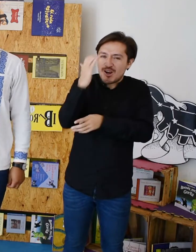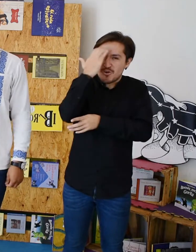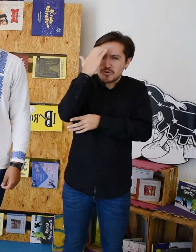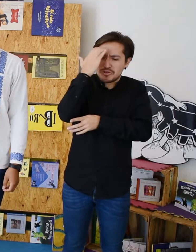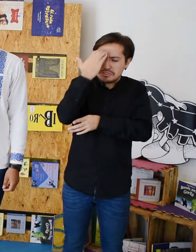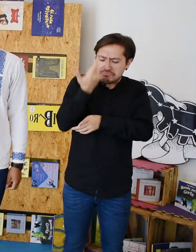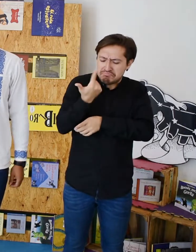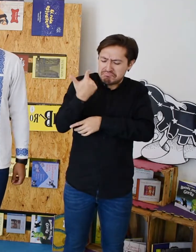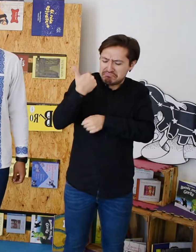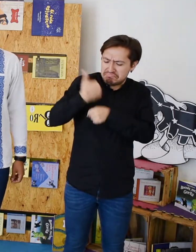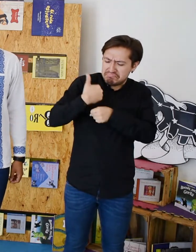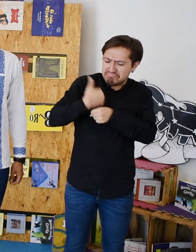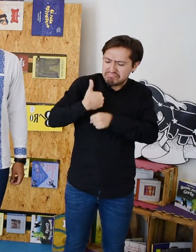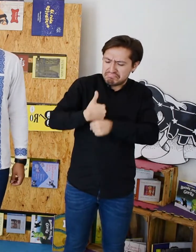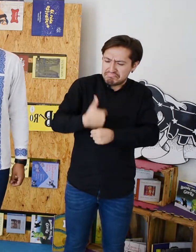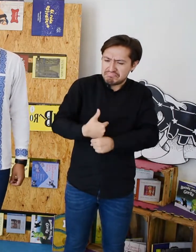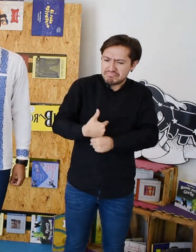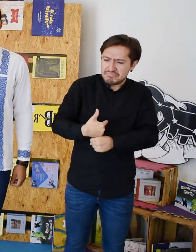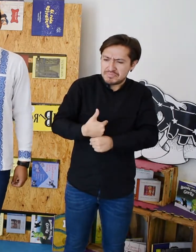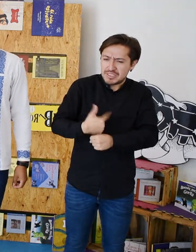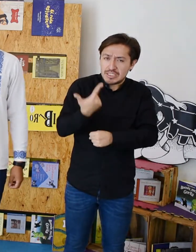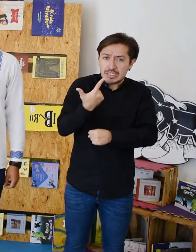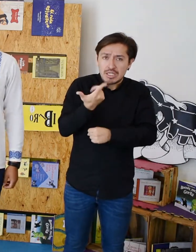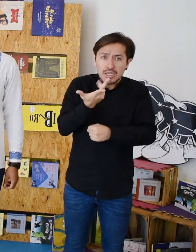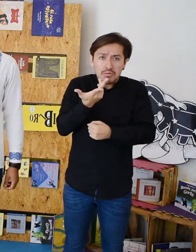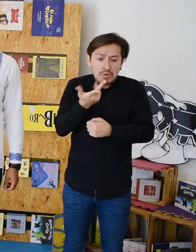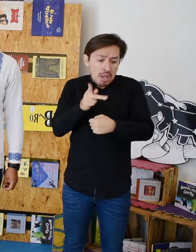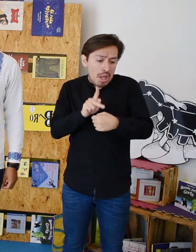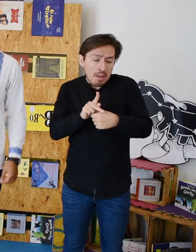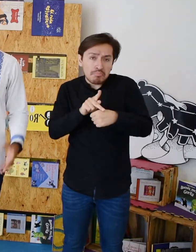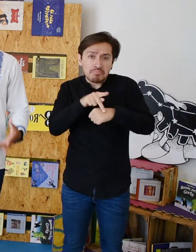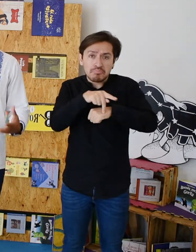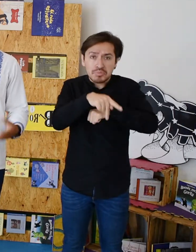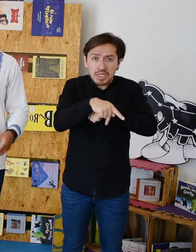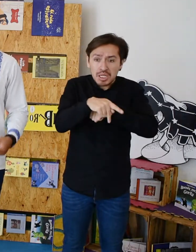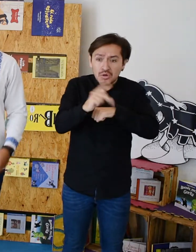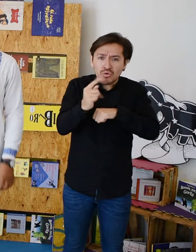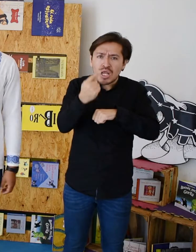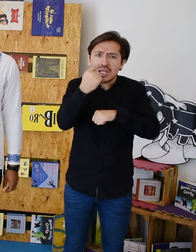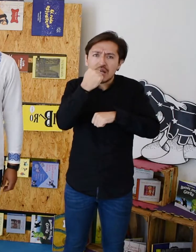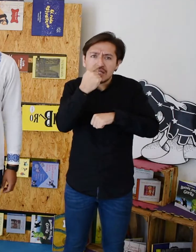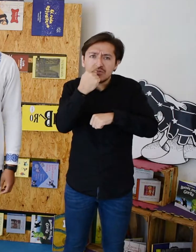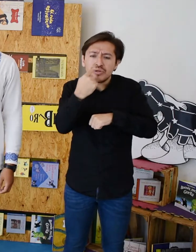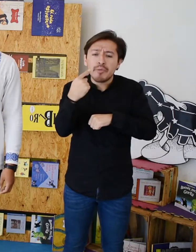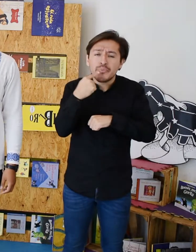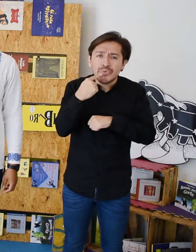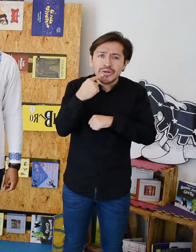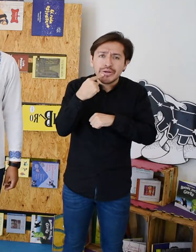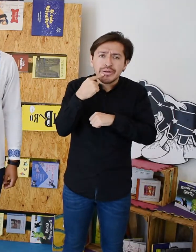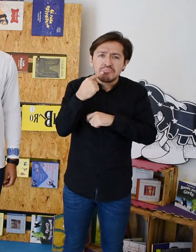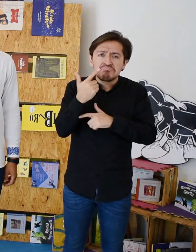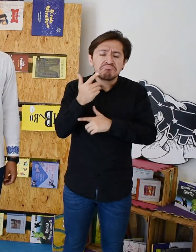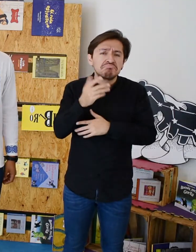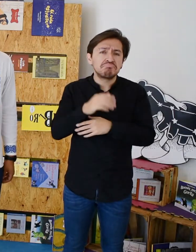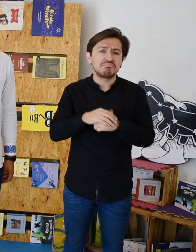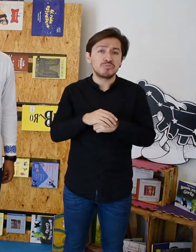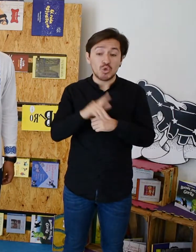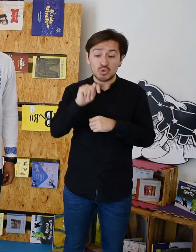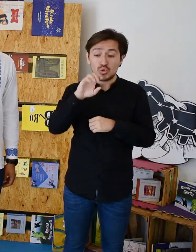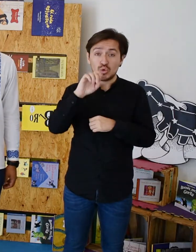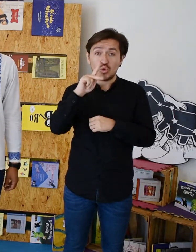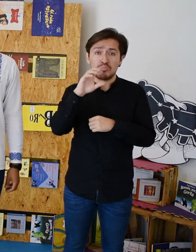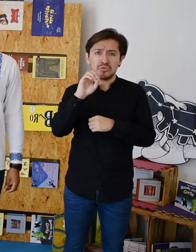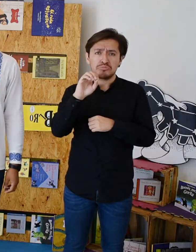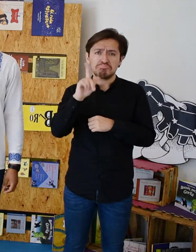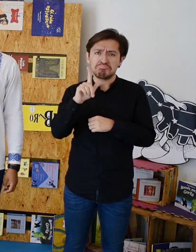son, en ese color de piel, en ese tamaño, con esa nariz y con esa boca. Los topos